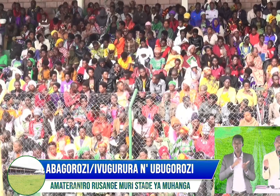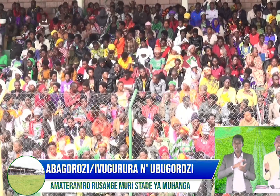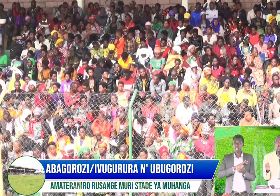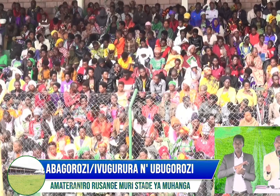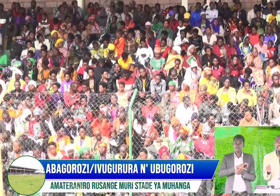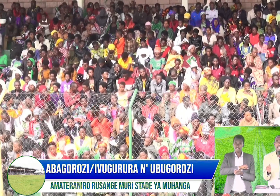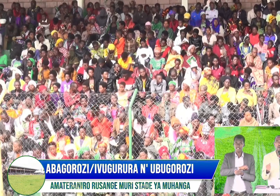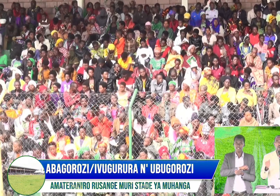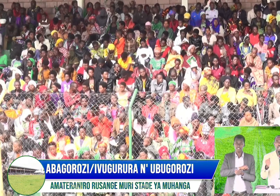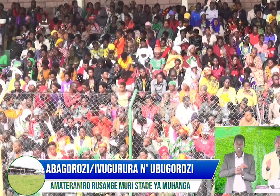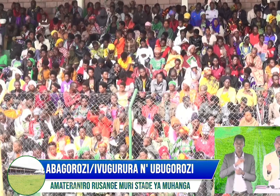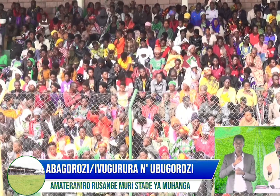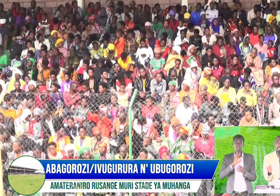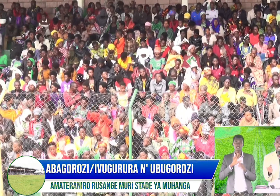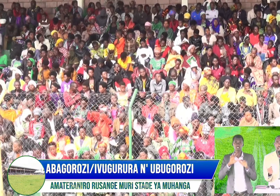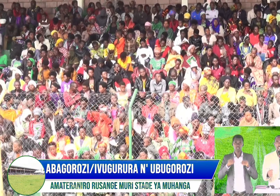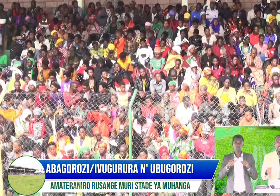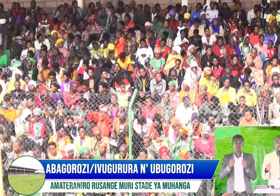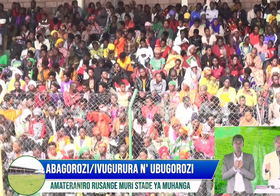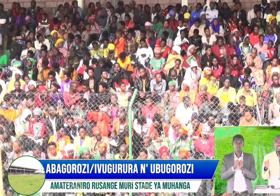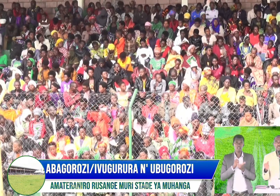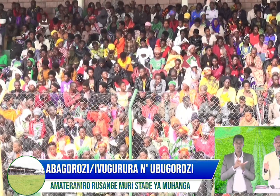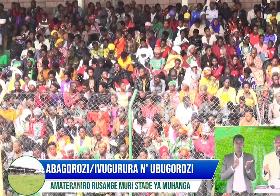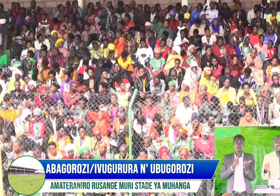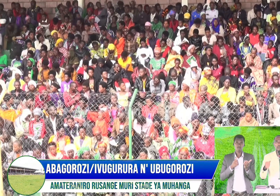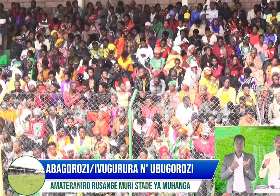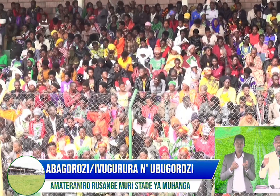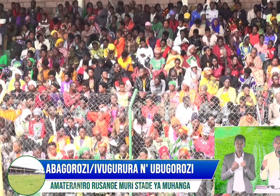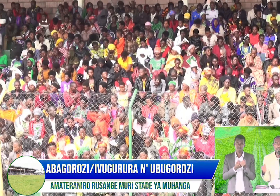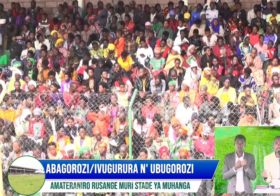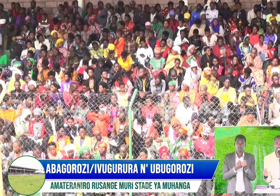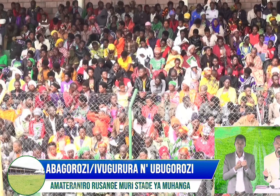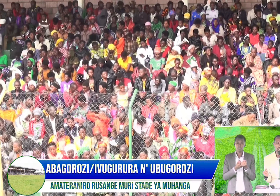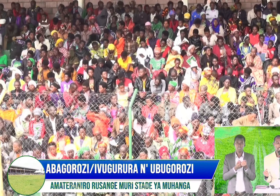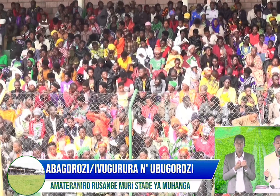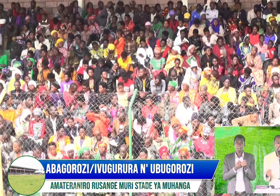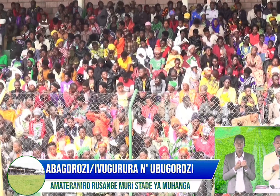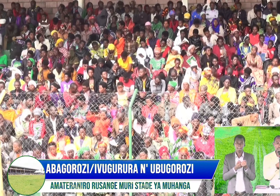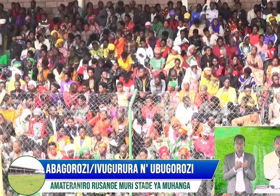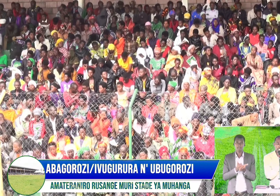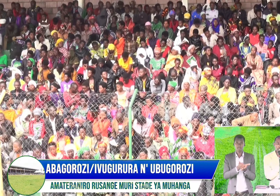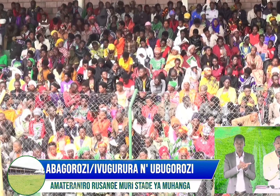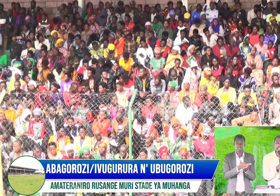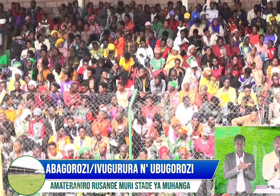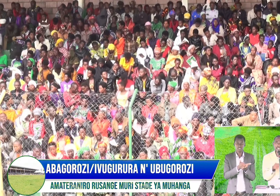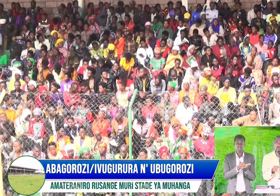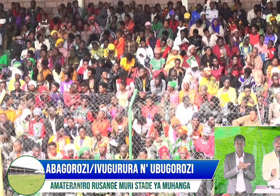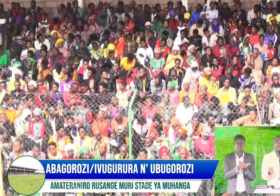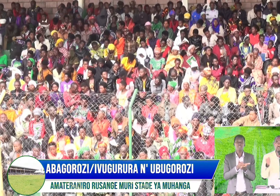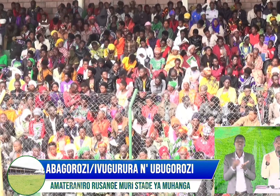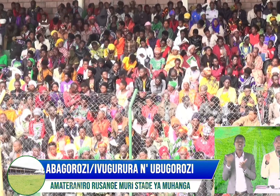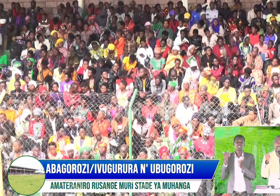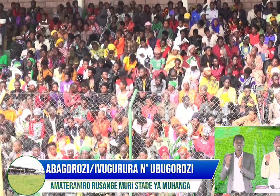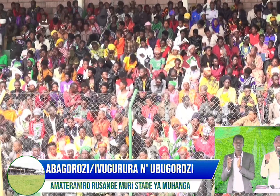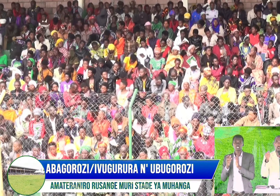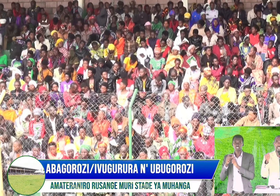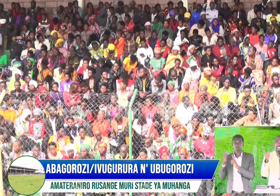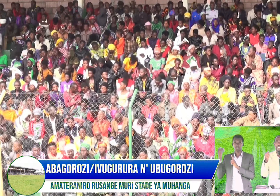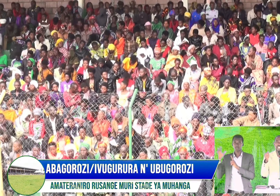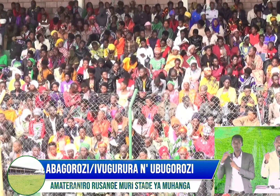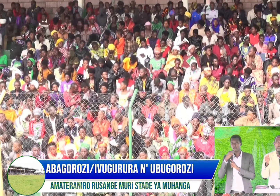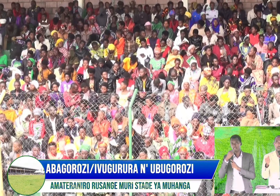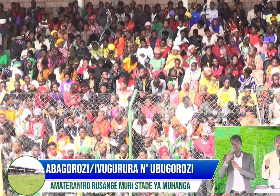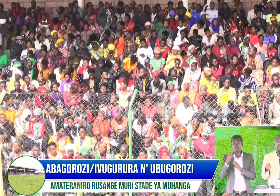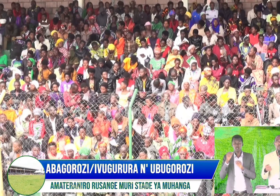iyo ushoboye kubana nabo ukabakomeza, iyo ushoboye kubana nabo ukabafasha. Ijambo ry'Imana riratubwira ko ubu babereye